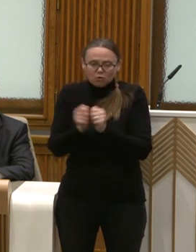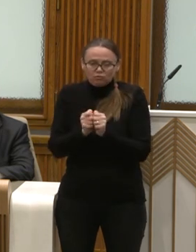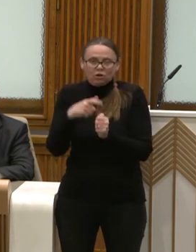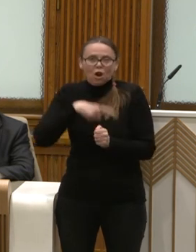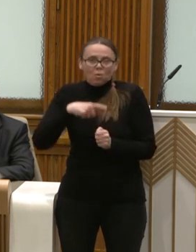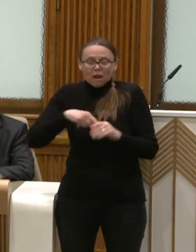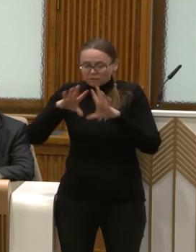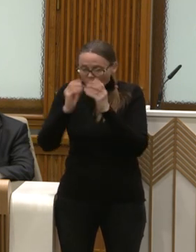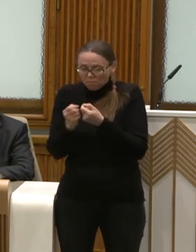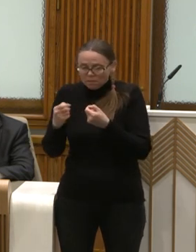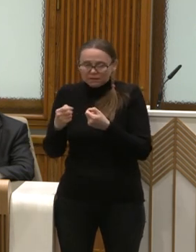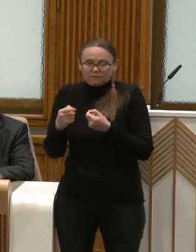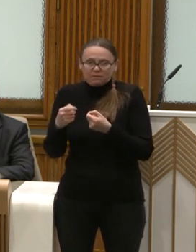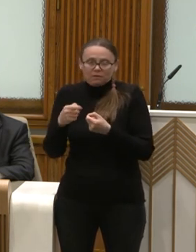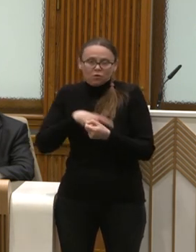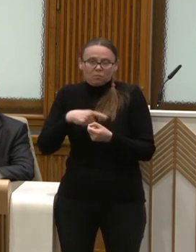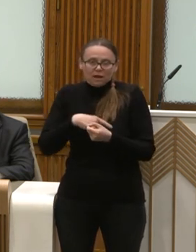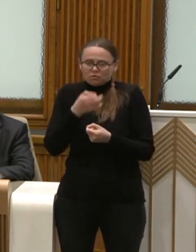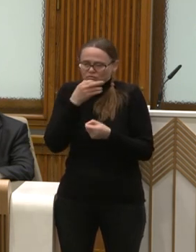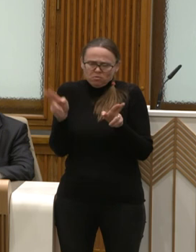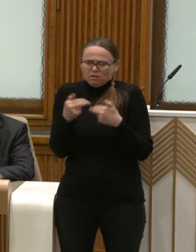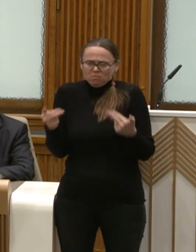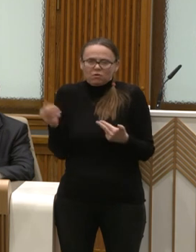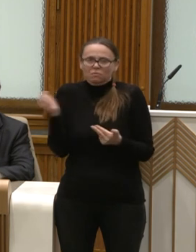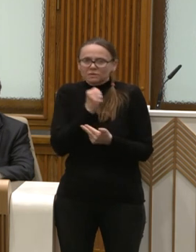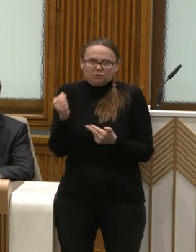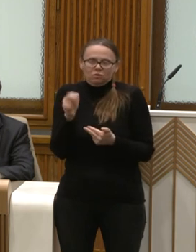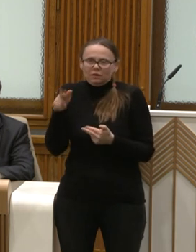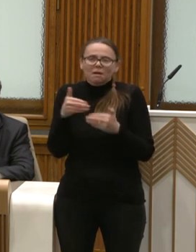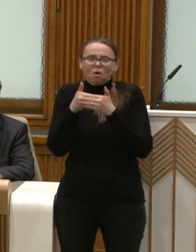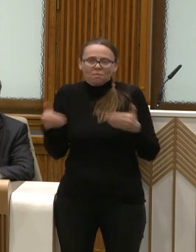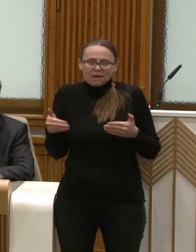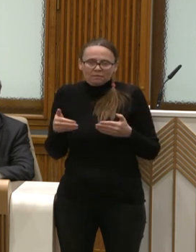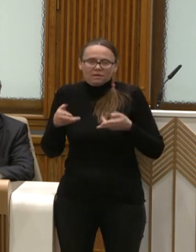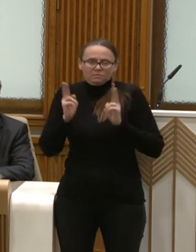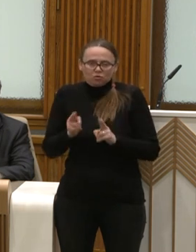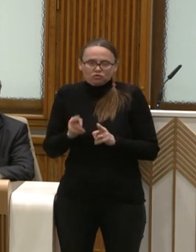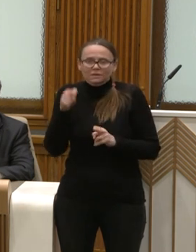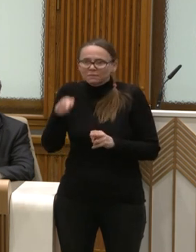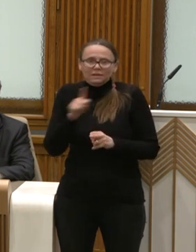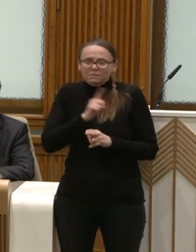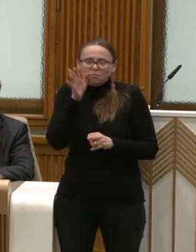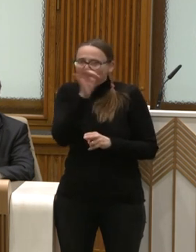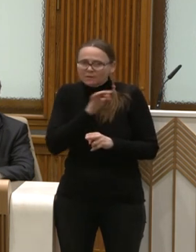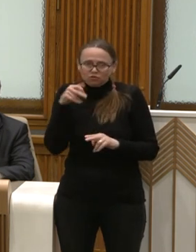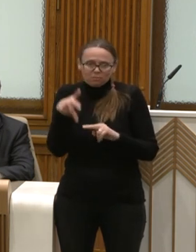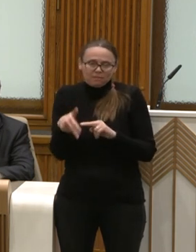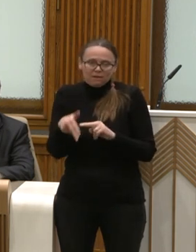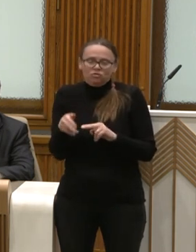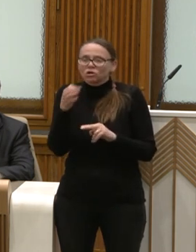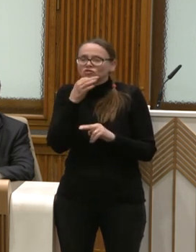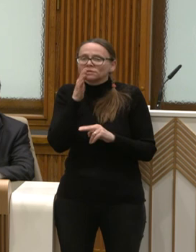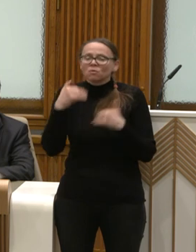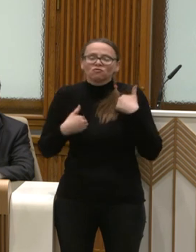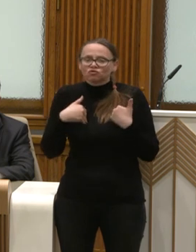celo Ljubljano, čeprav tega ne moremo, ker so kapacitete omejene, pa s tem ne bomo čist nič preprečili, ne, če se